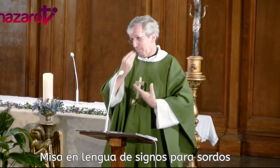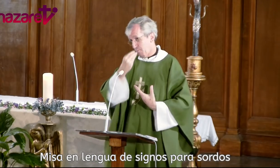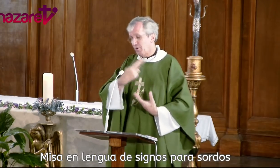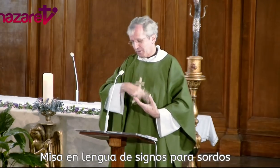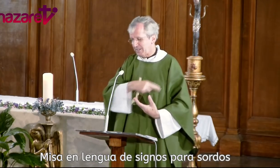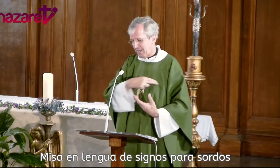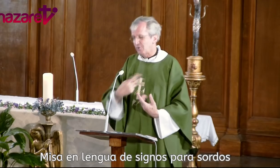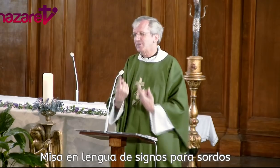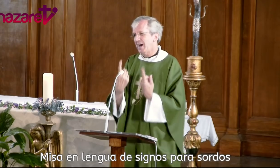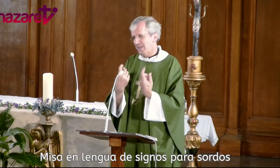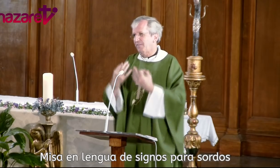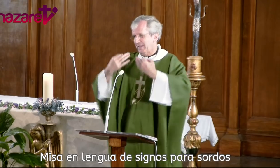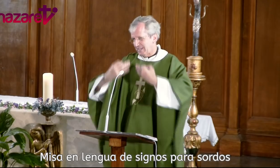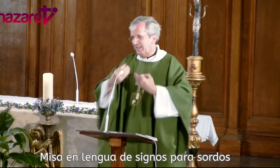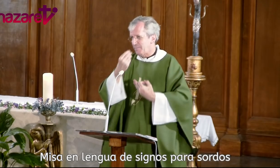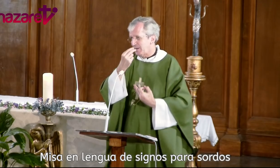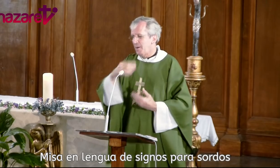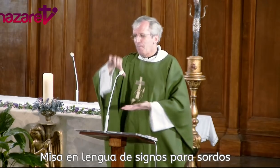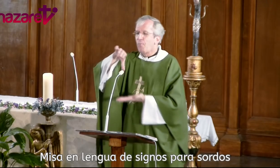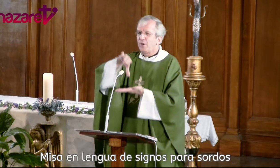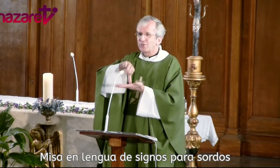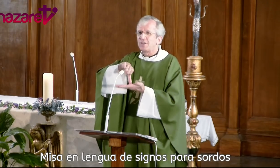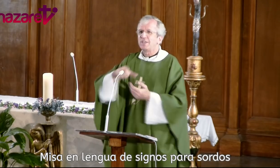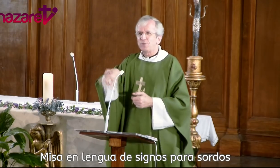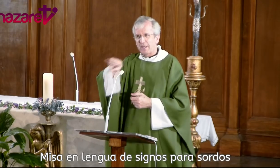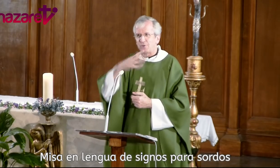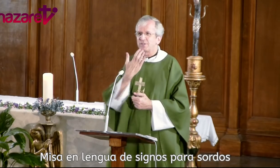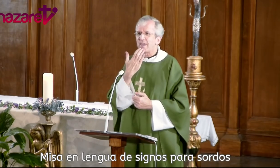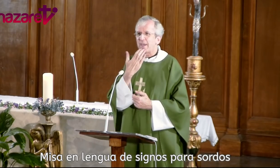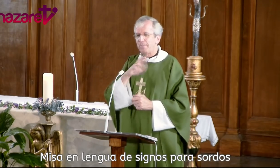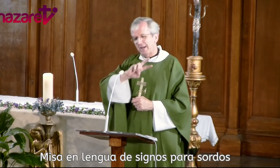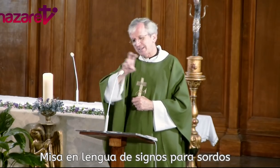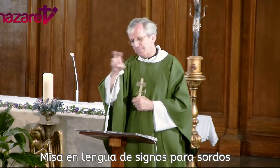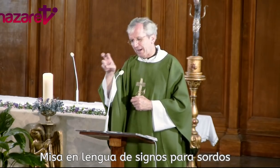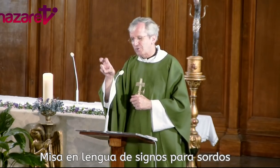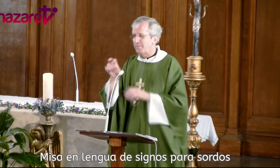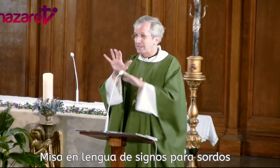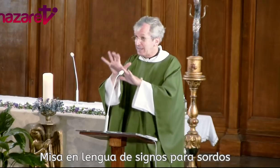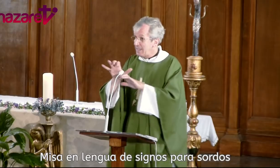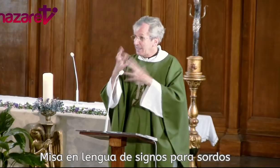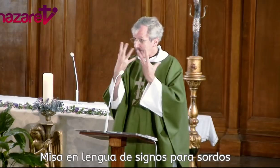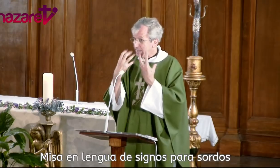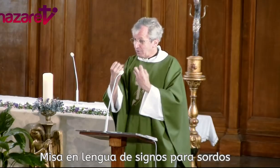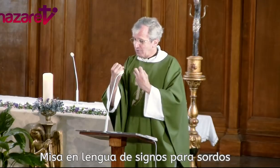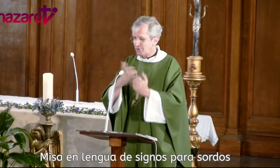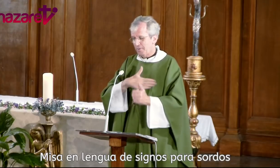buenos cristianos hace falta ser también buenos ciudadanos, ejemplares para los demás, que viéndonos